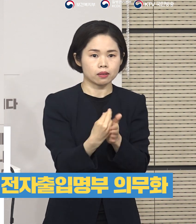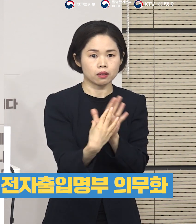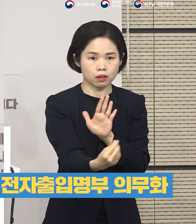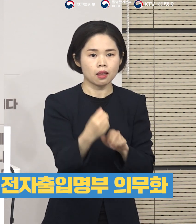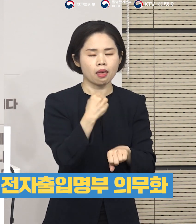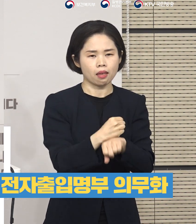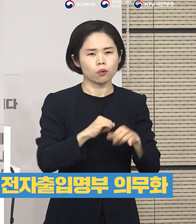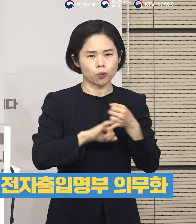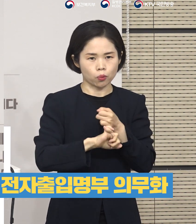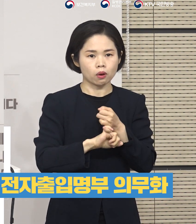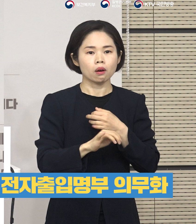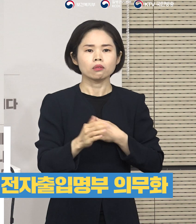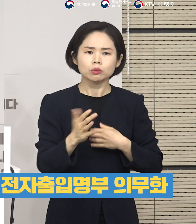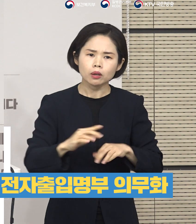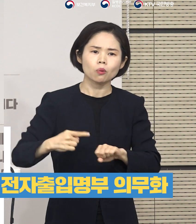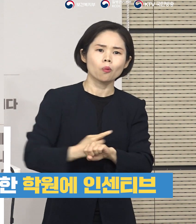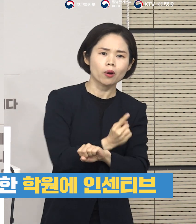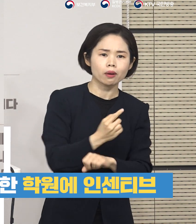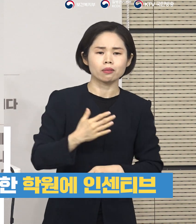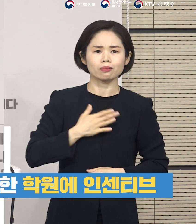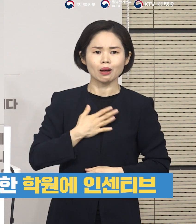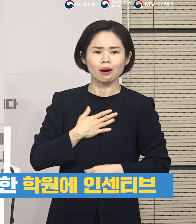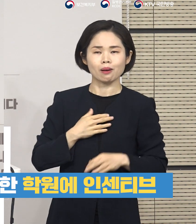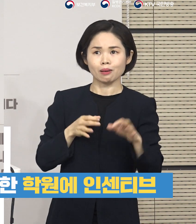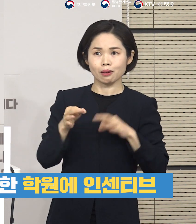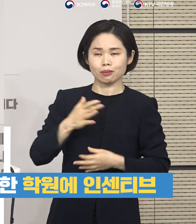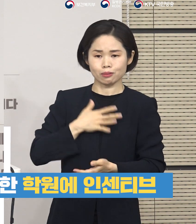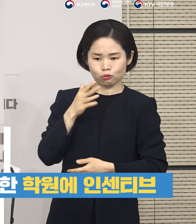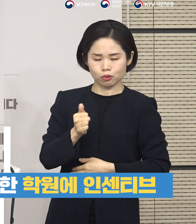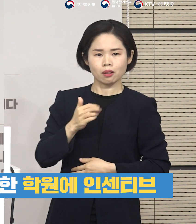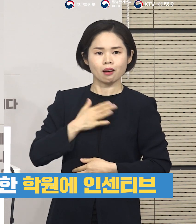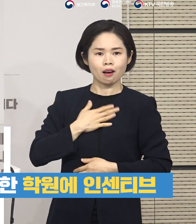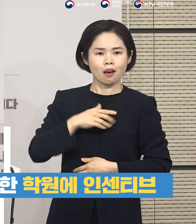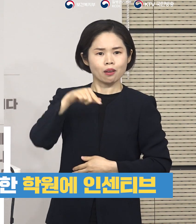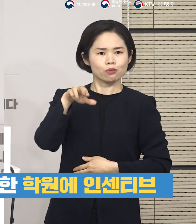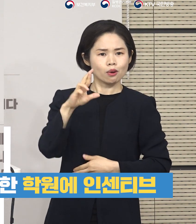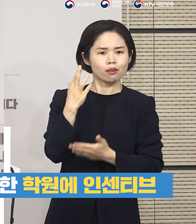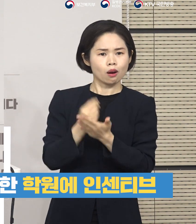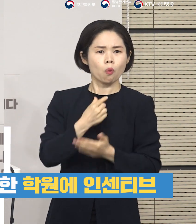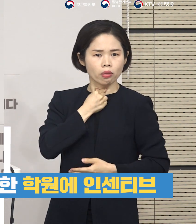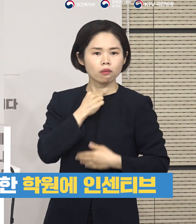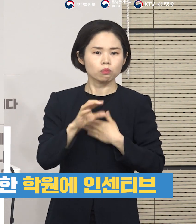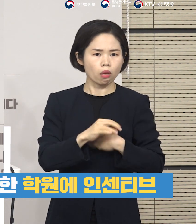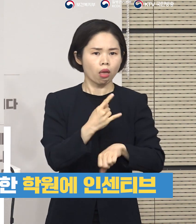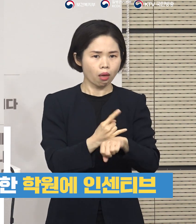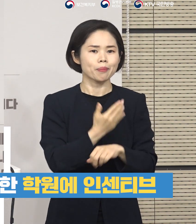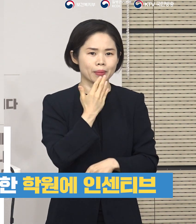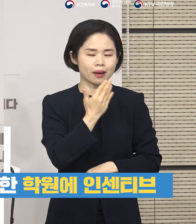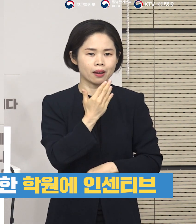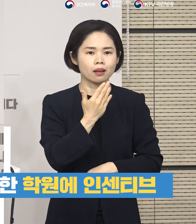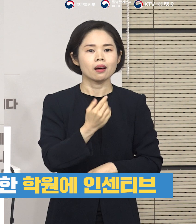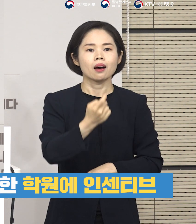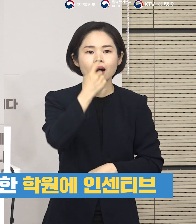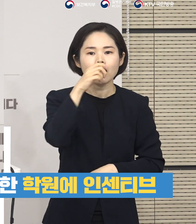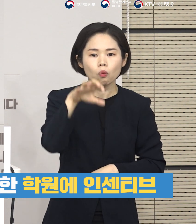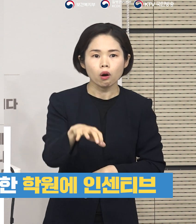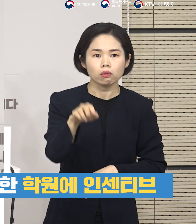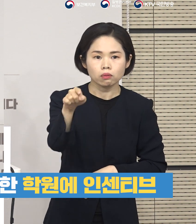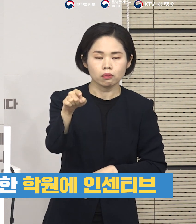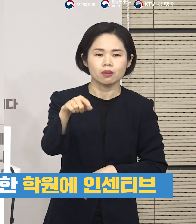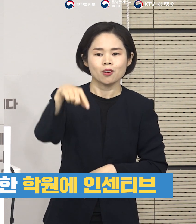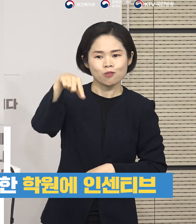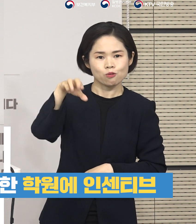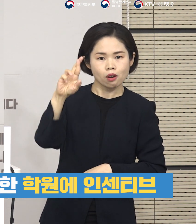대상에 포함됩니다. 이러한 시설이 아니더라도 자율적으로 앱을 설치하여 사용하는 것은